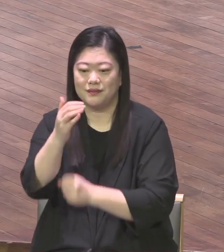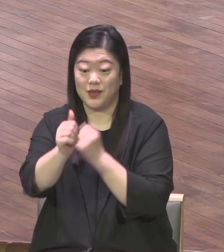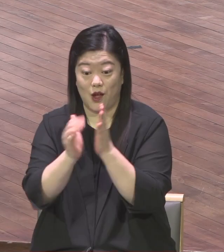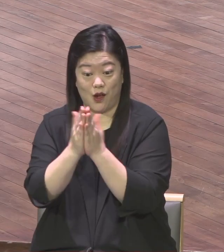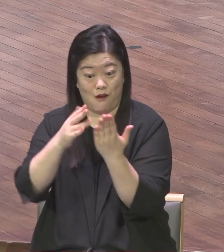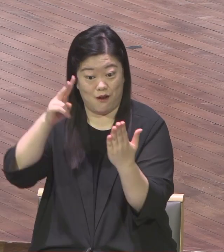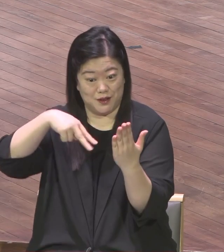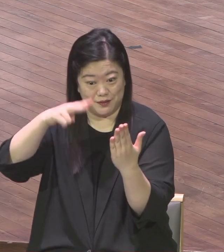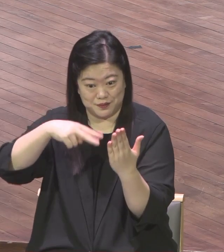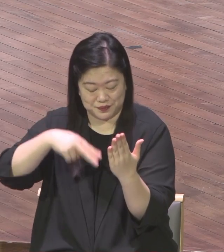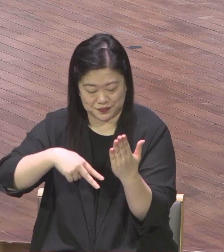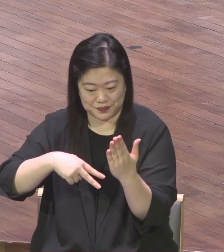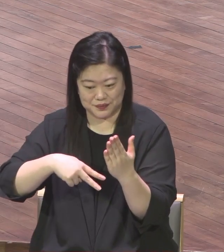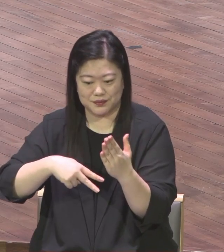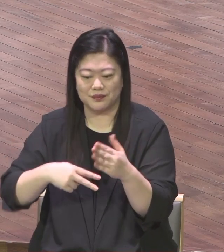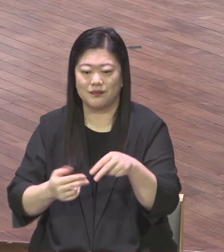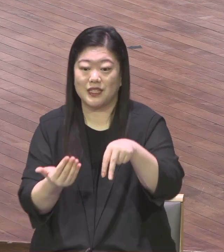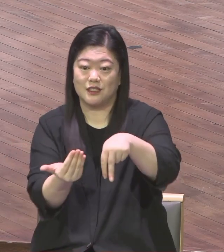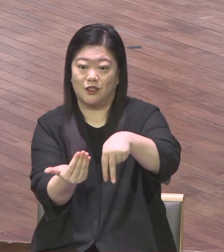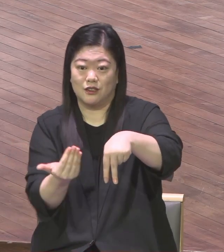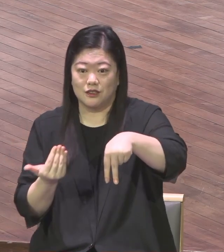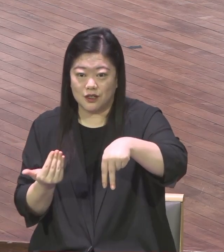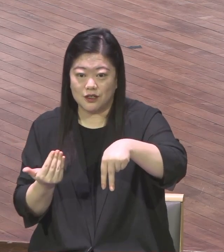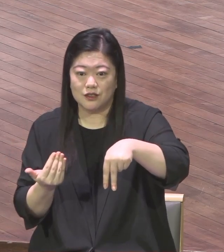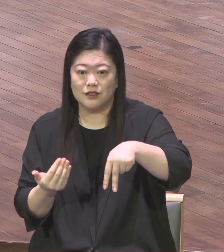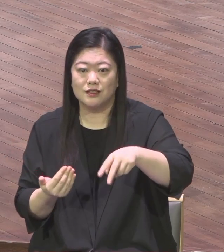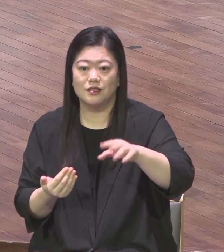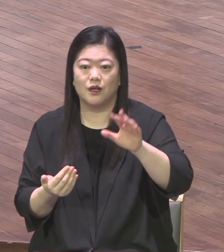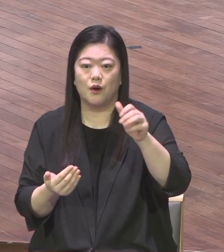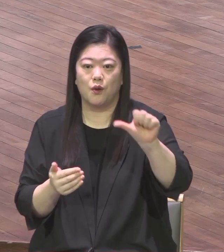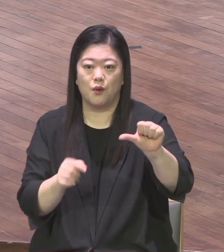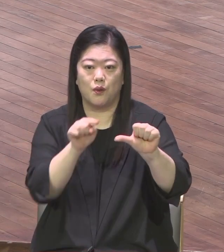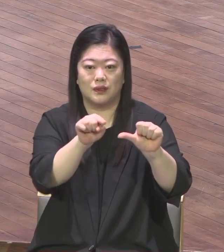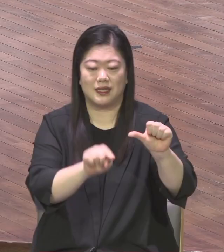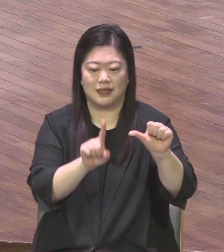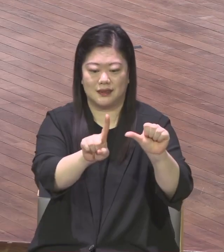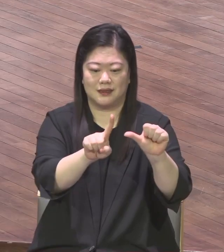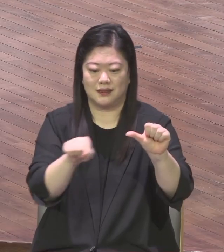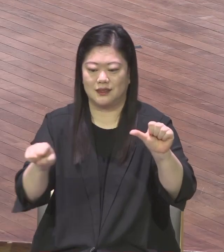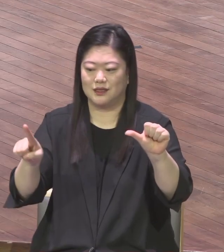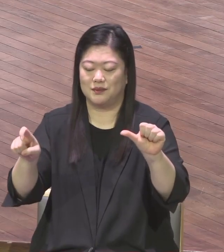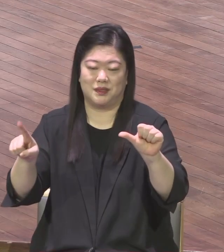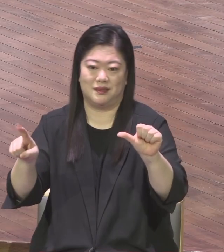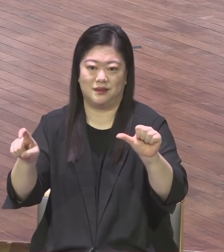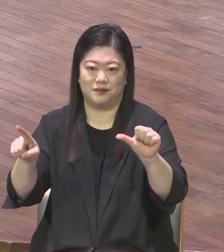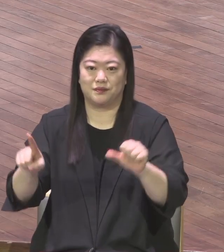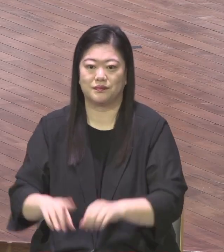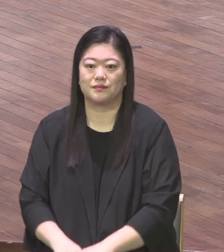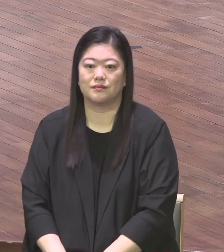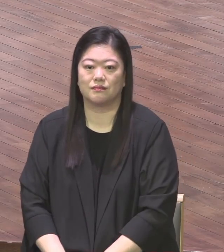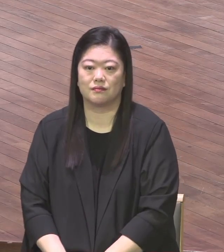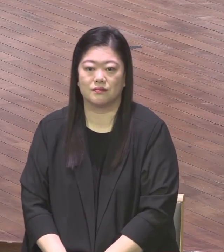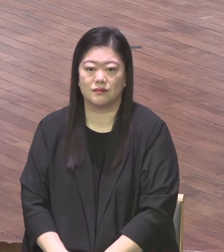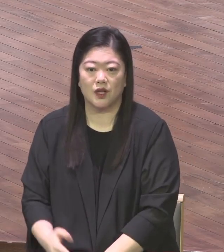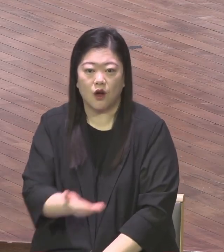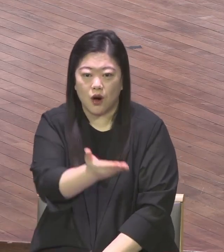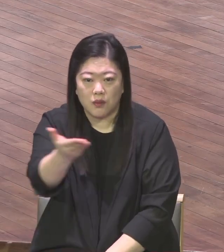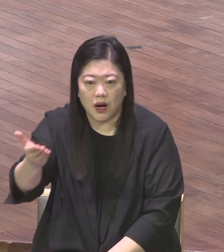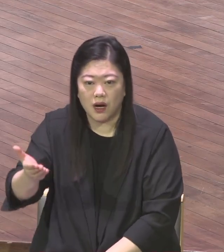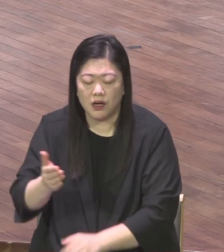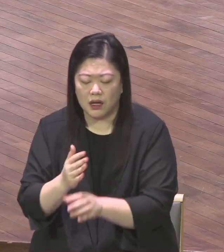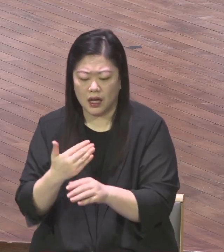은혜 받고 한 주간 승리할 하나님 말씀은 데살로니가전서 5장 1절에서 11절 말씀입니다. 형제들아, 때와